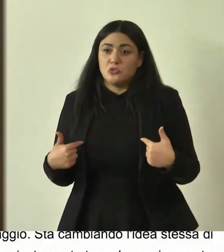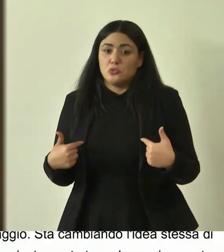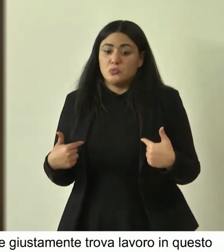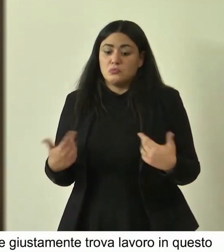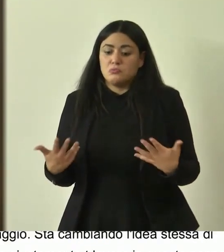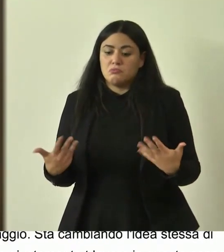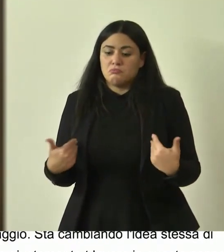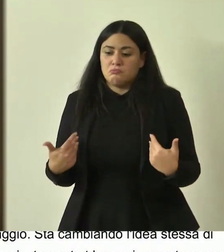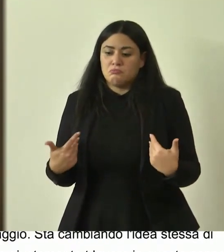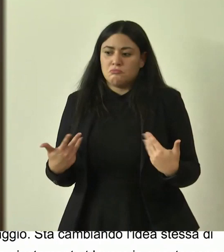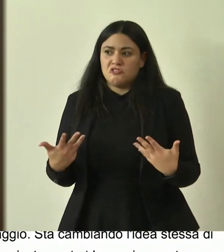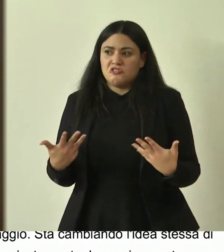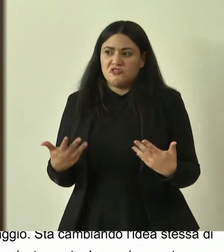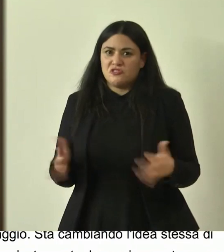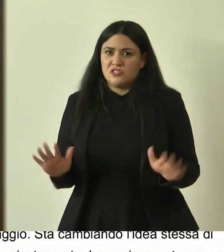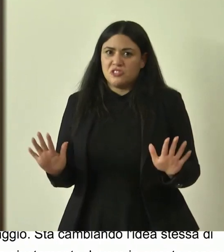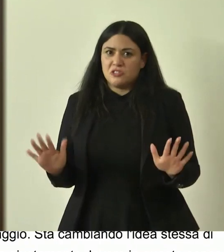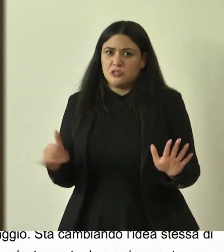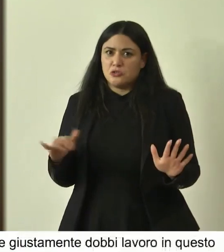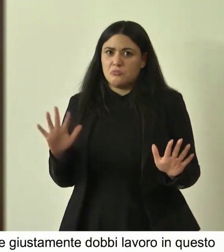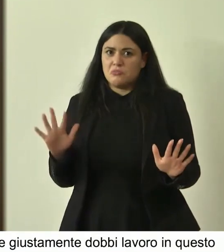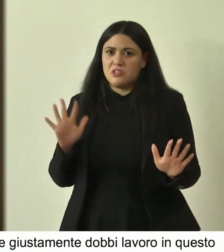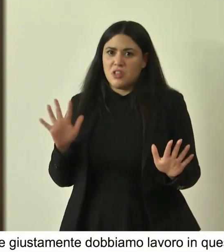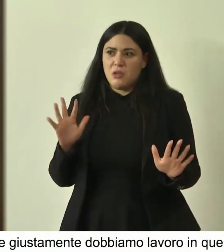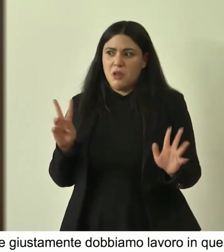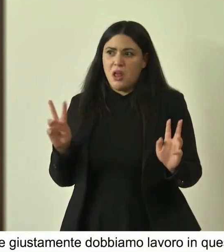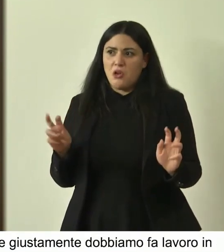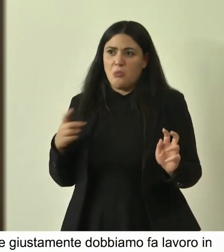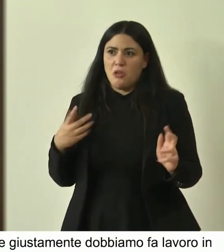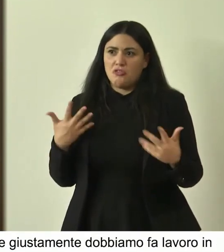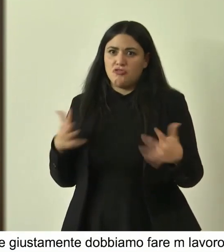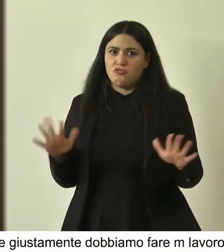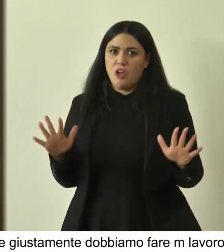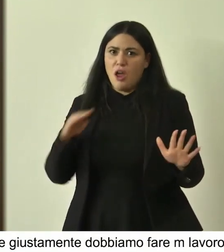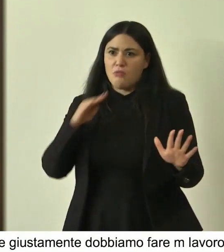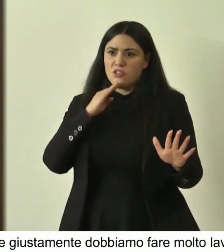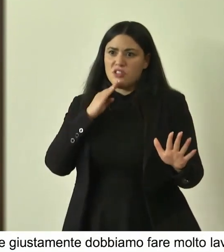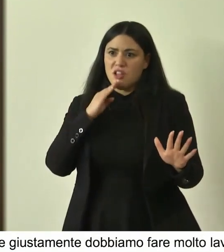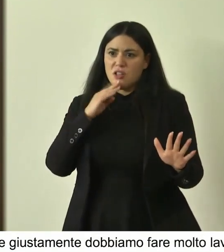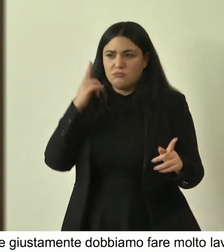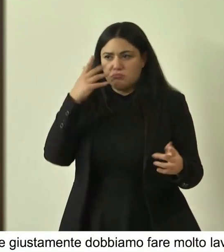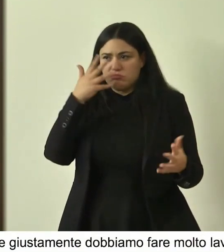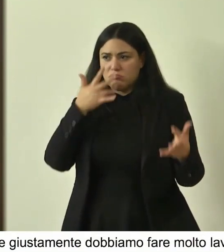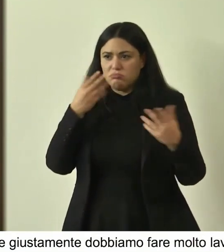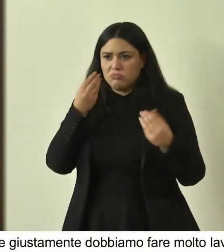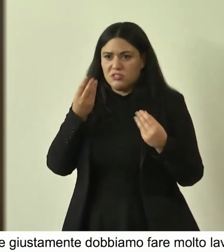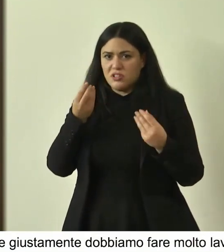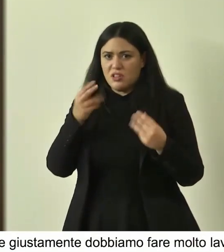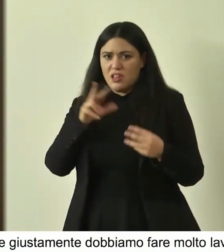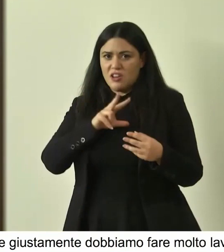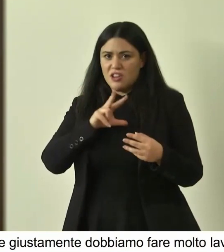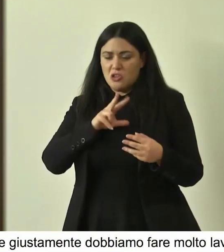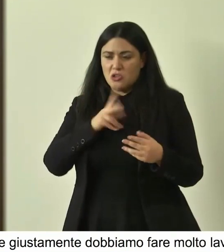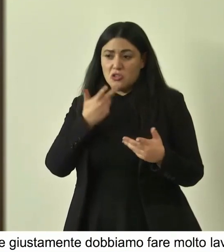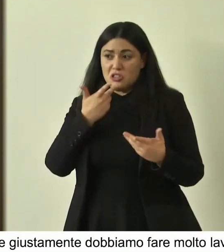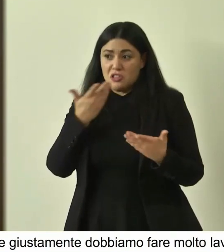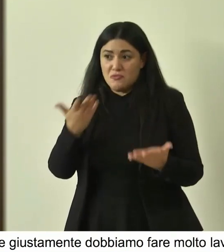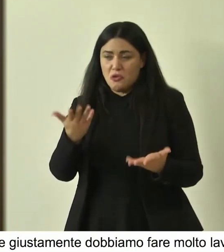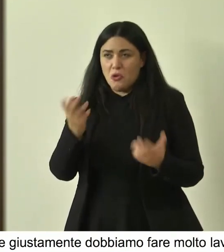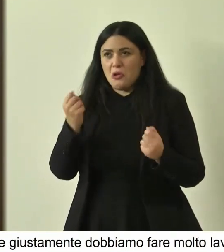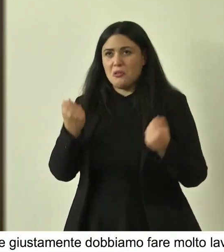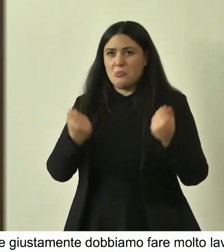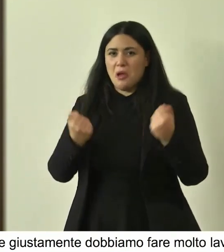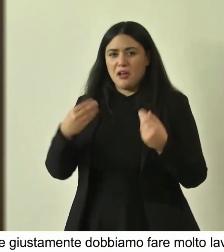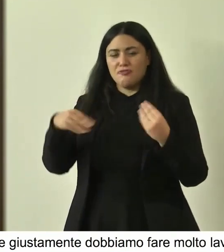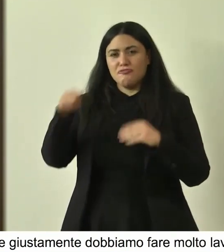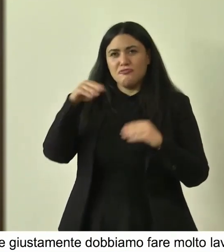non ho nulla da aggiungere, mi sembra già questo un tema abbastanza grande per le vostre riflessioni, se ne avete voglia. Quando girate in